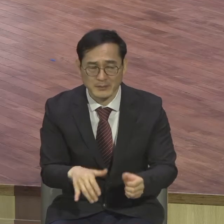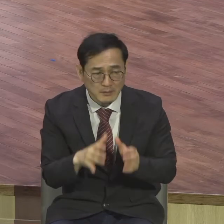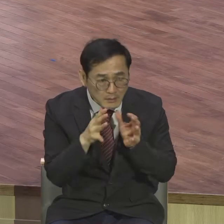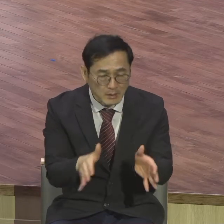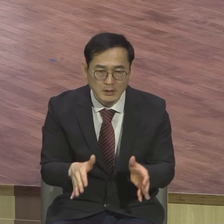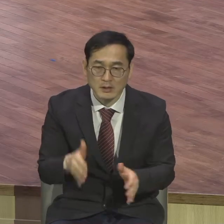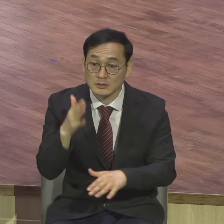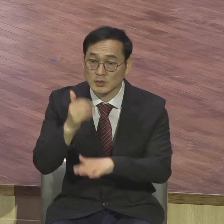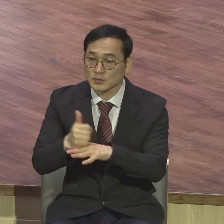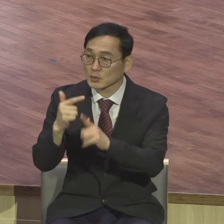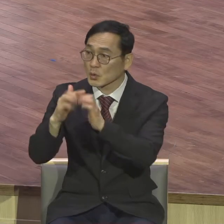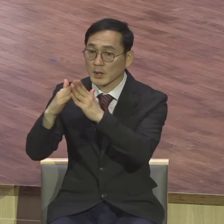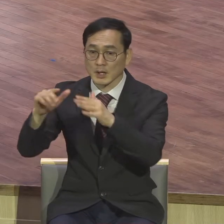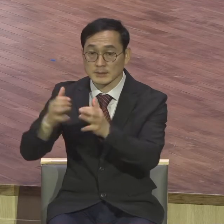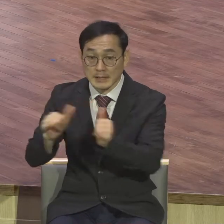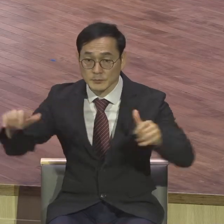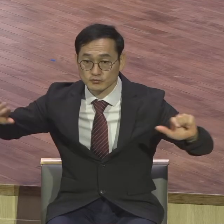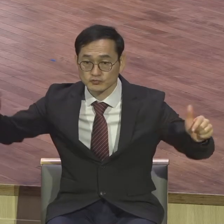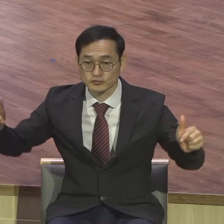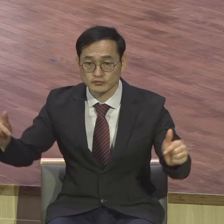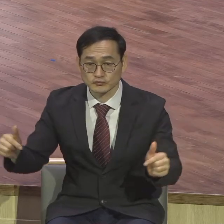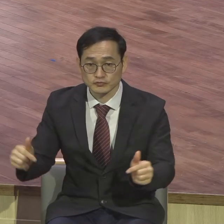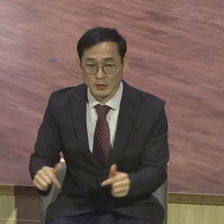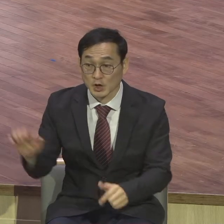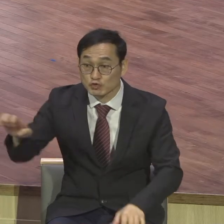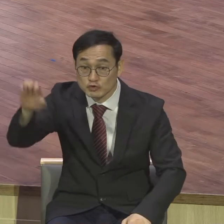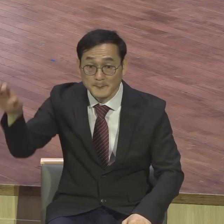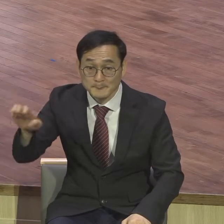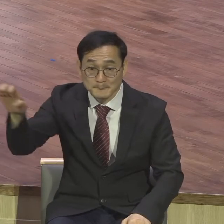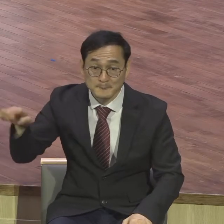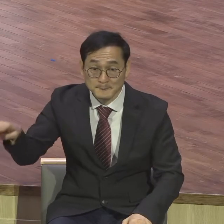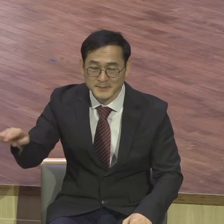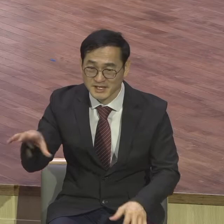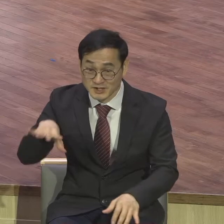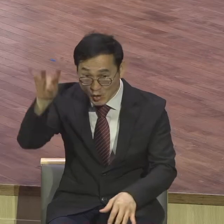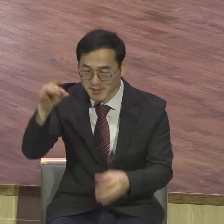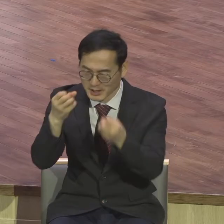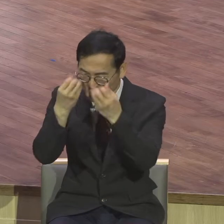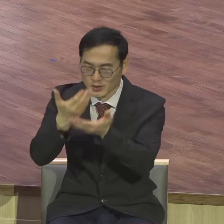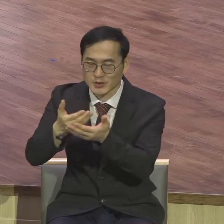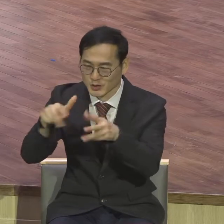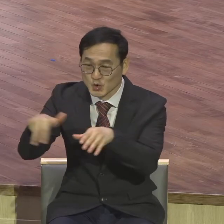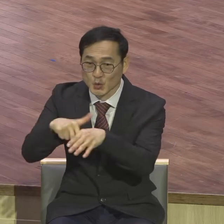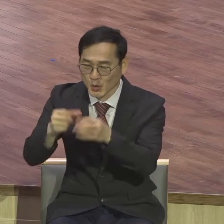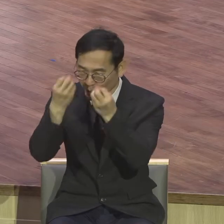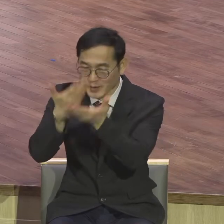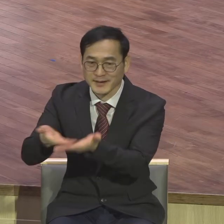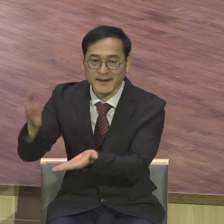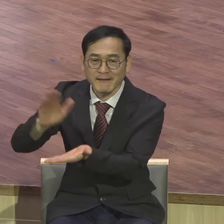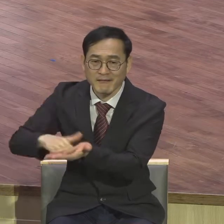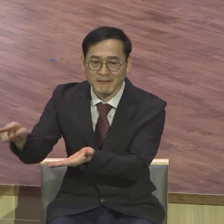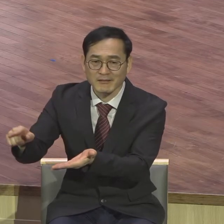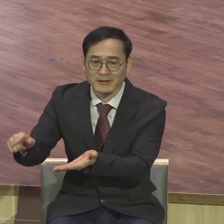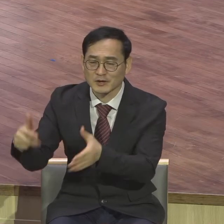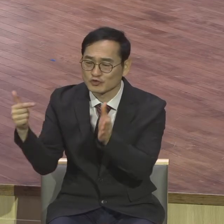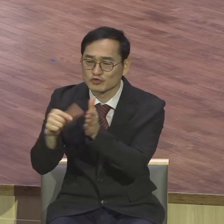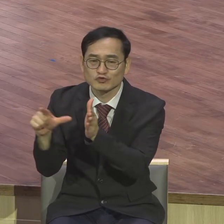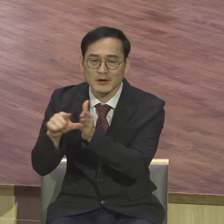교회가 문 닫는다는 게 이해가 됩니까? 유럽 싹 종교교회관 유럽 싹 문 닫았어. 교회 보기